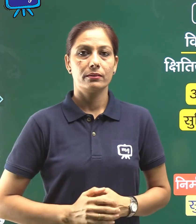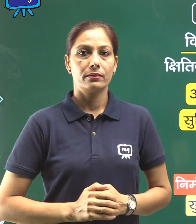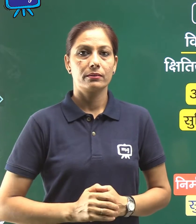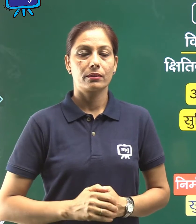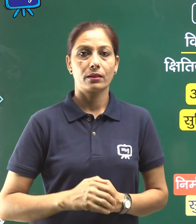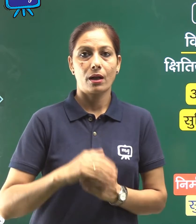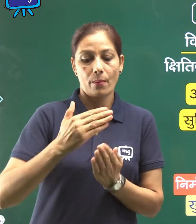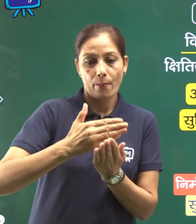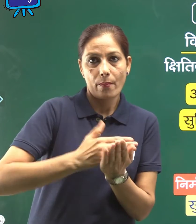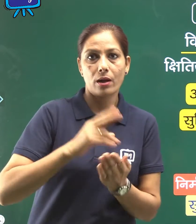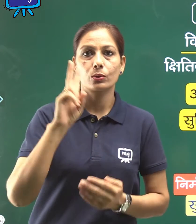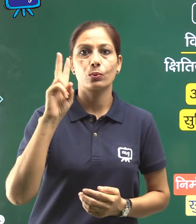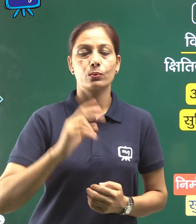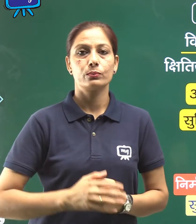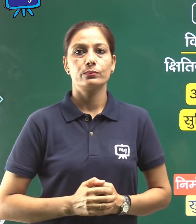भाग 2